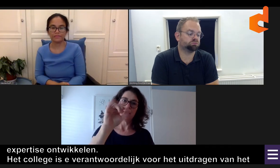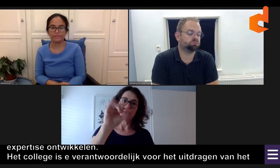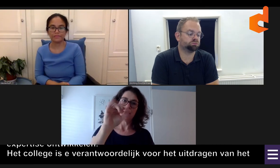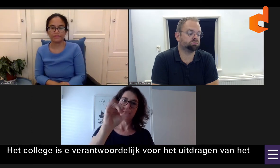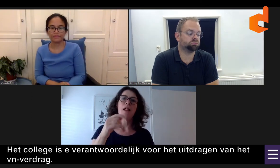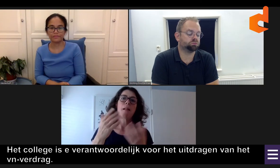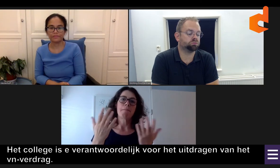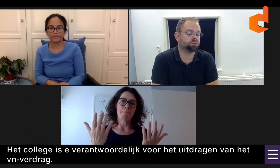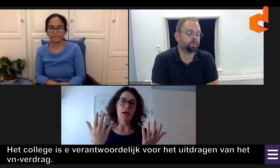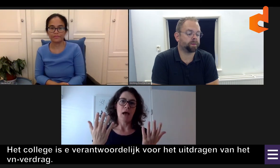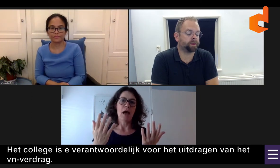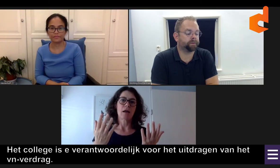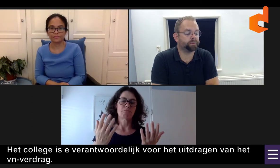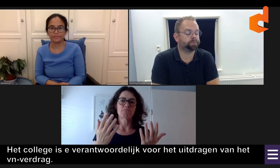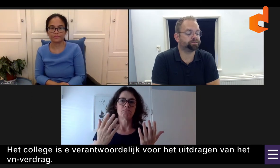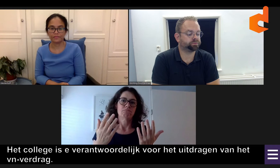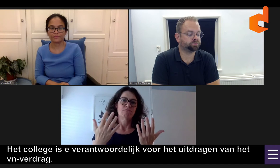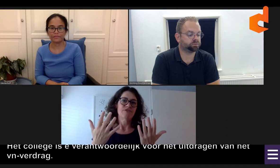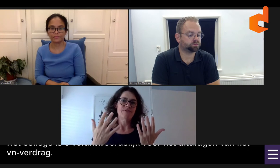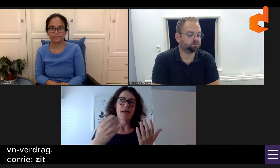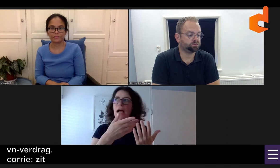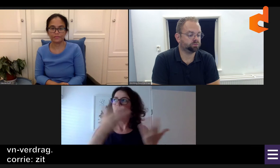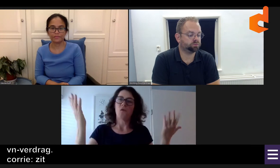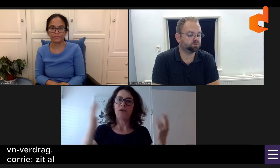Daar zit ook wel wat gebarentaal in benoemd, dus ze hebben al enige expertise.